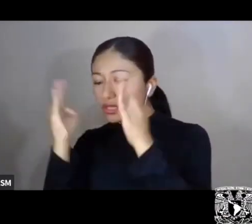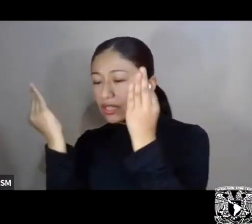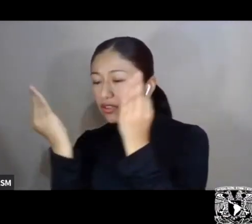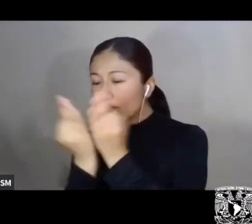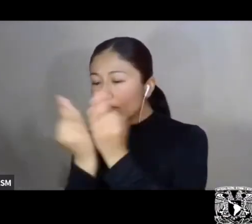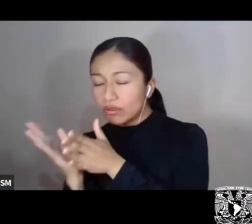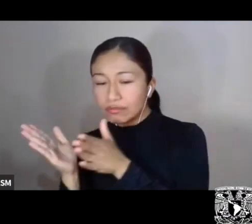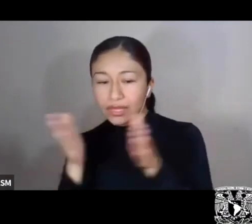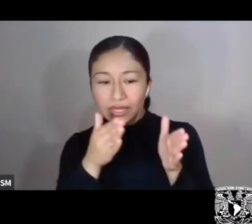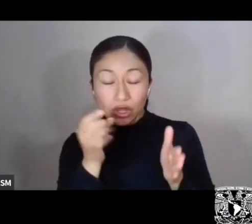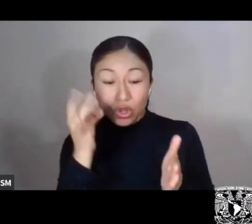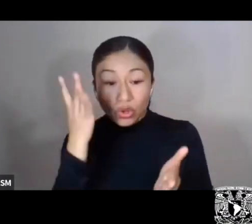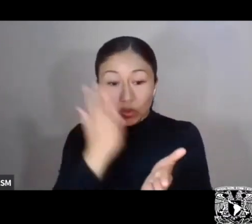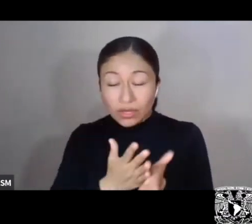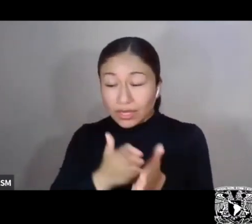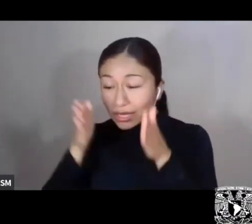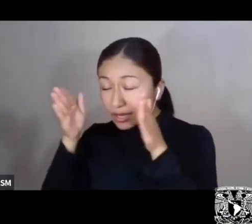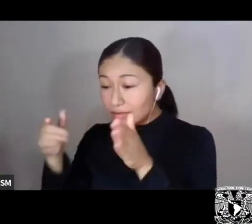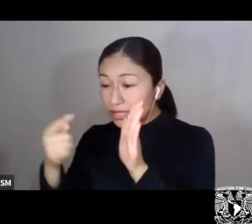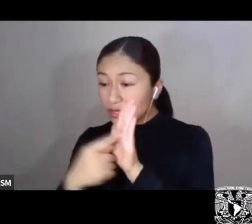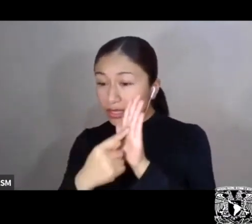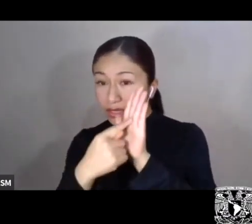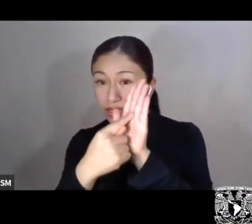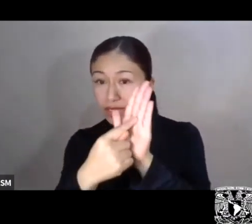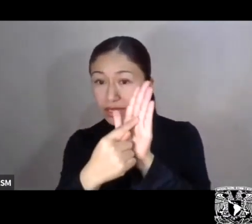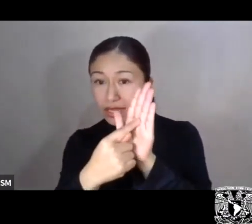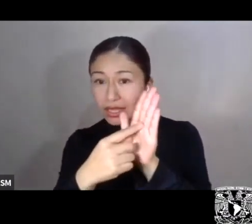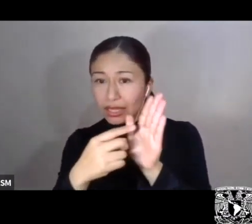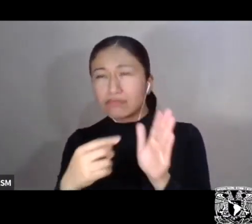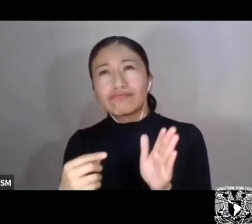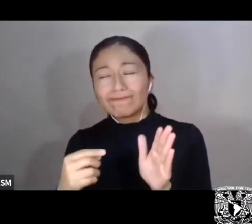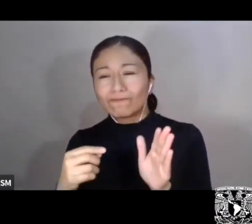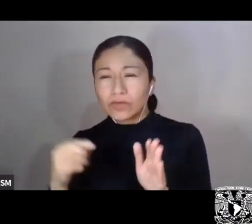convención, para que no se convierta en la Biblia del tema.